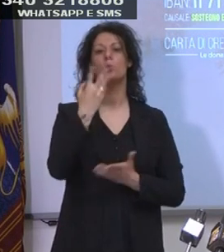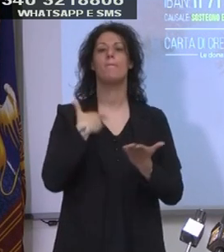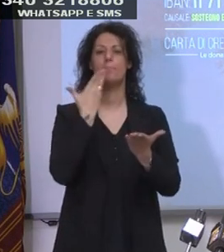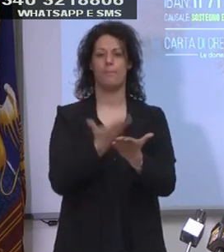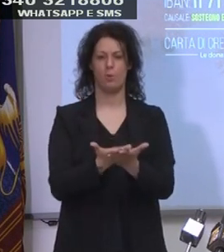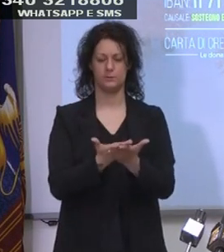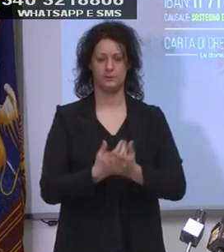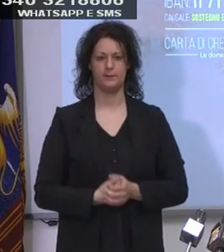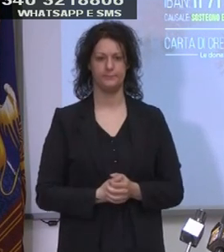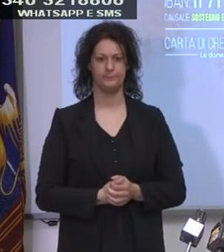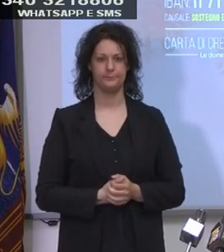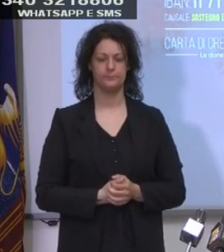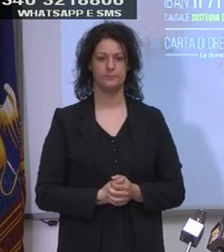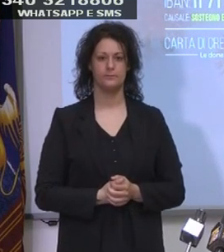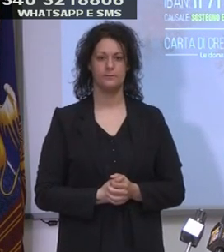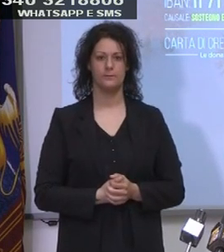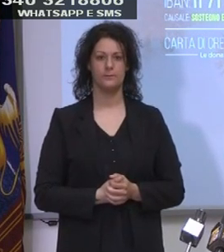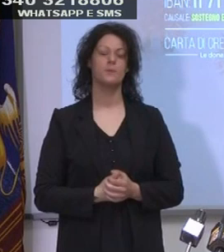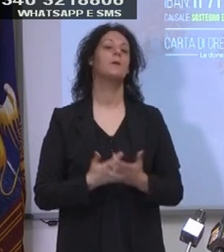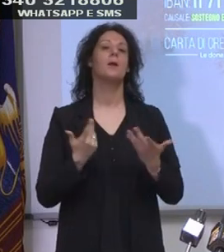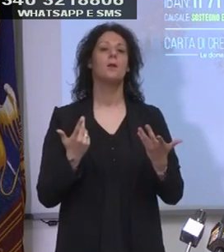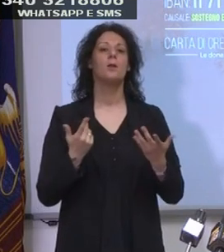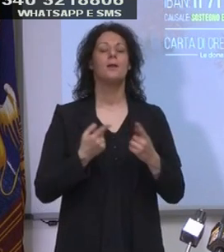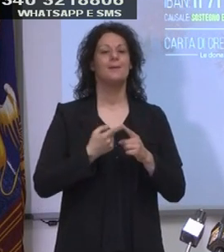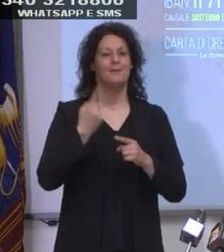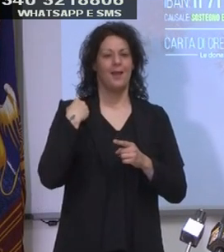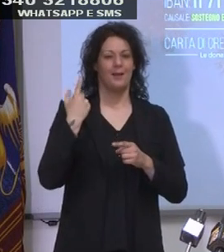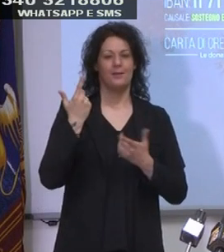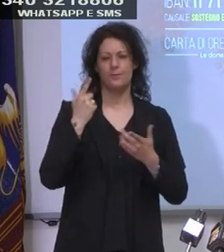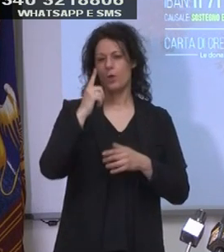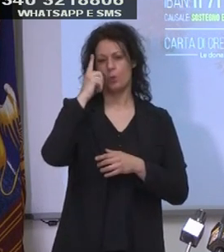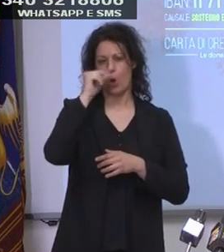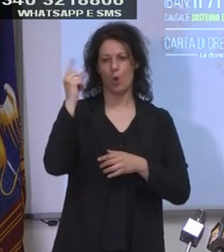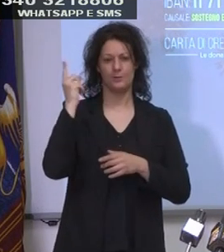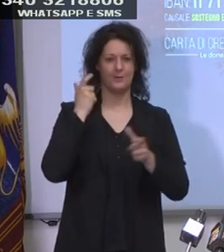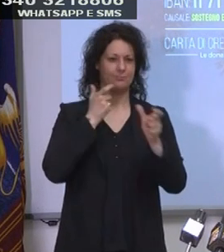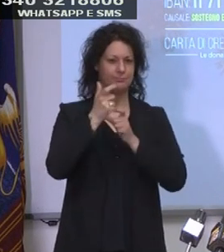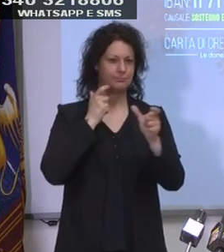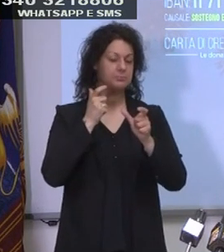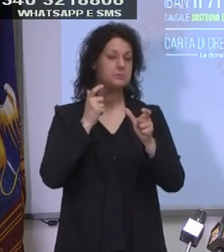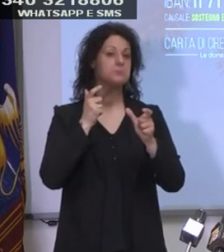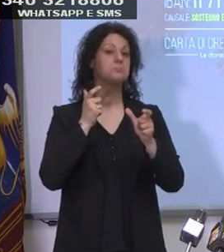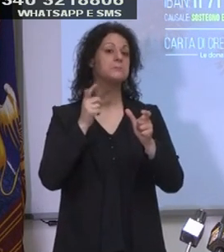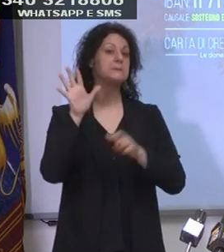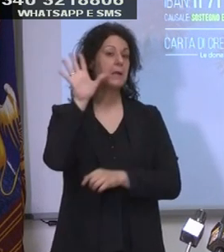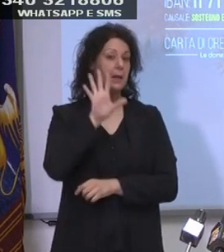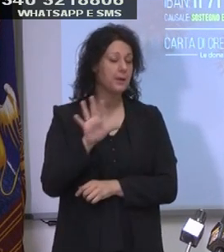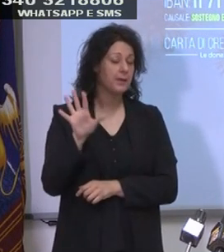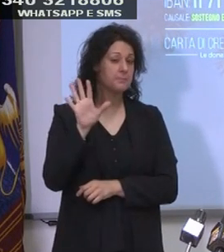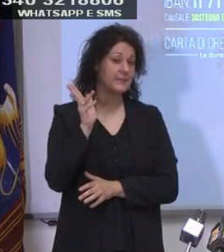sostanziali. Allora, dall'intesa con il Presidente del Consiglio, la Regione